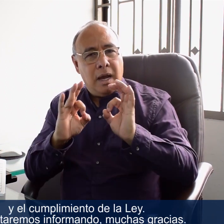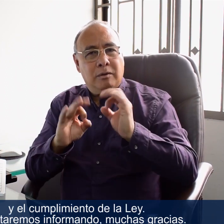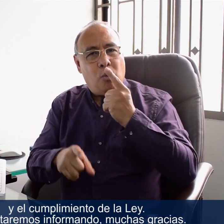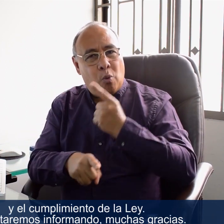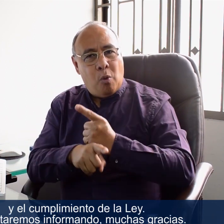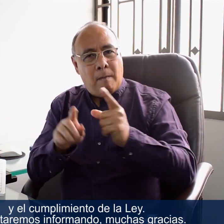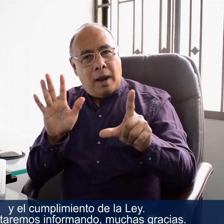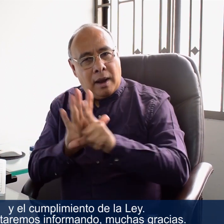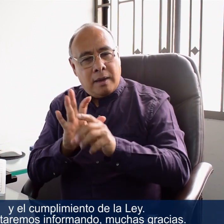cumplimiento de la ley.